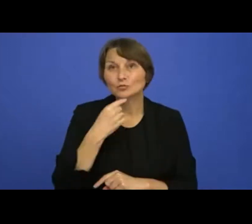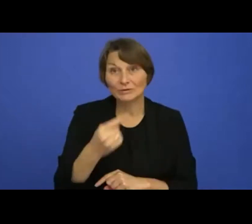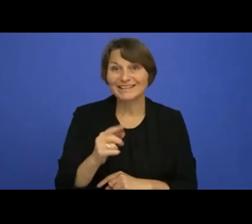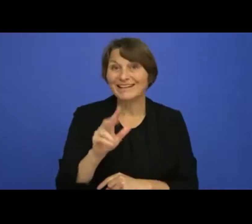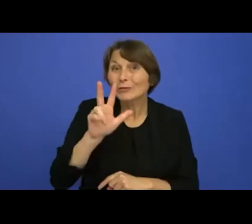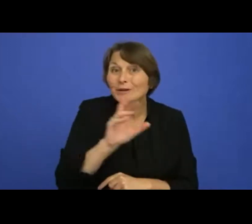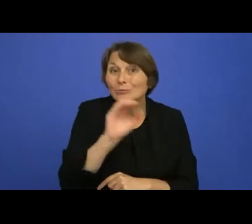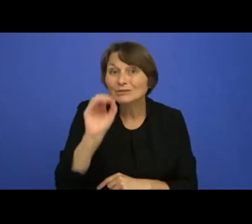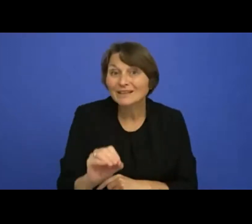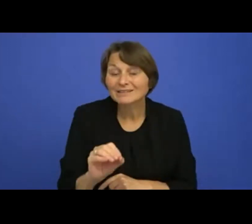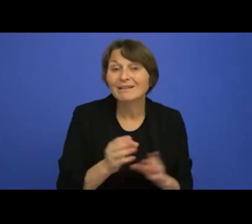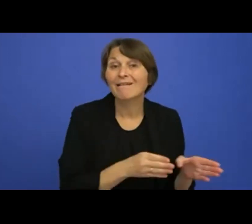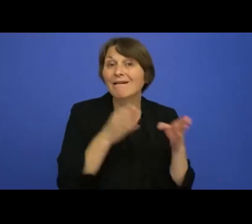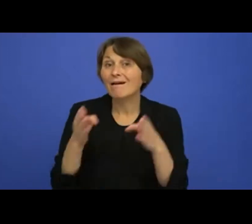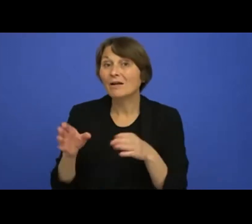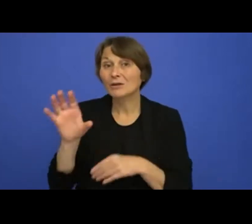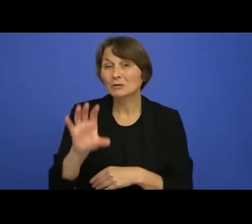et les plus pauvres